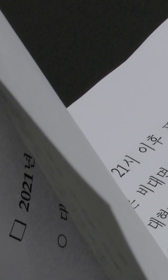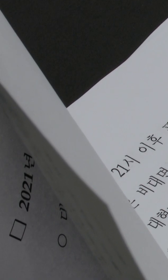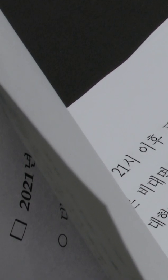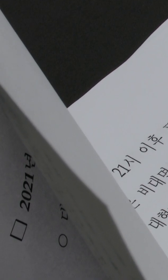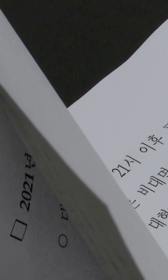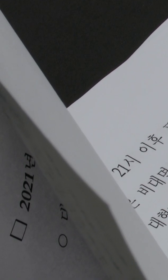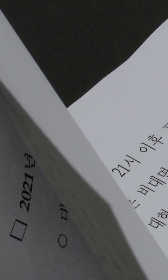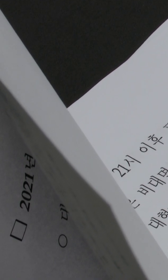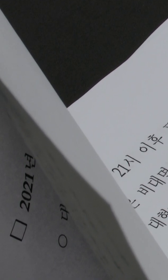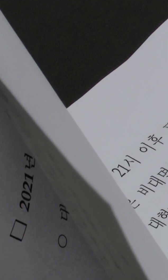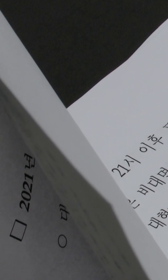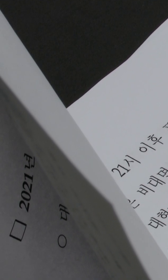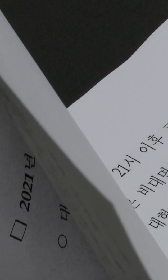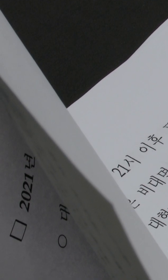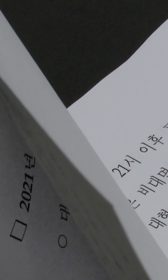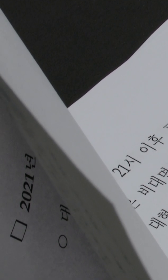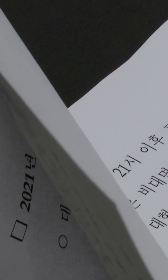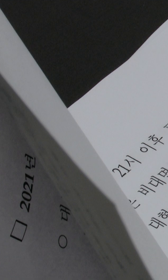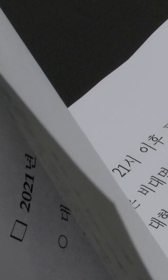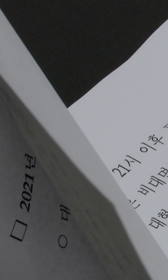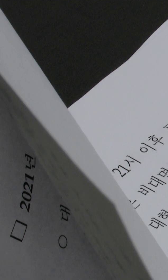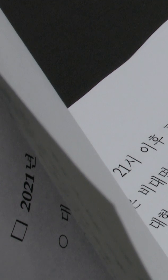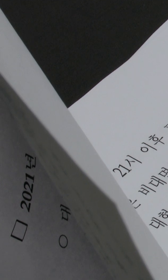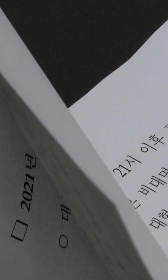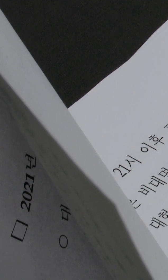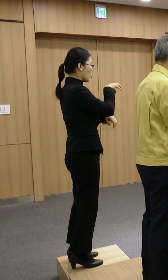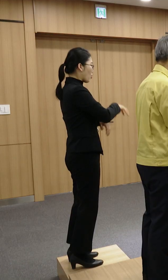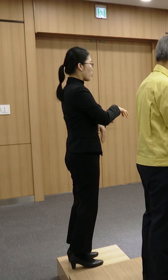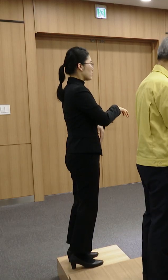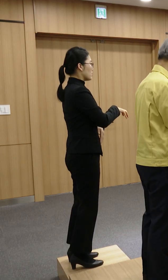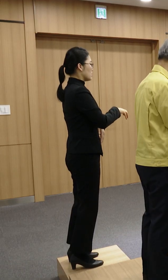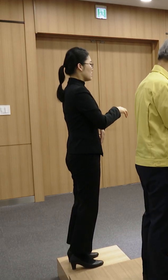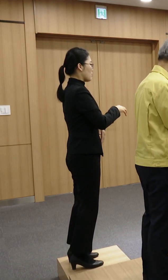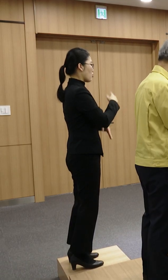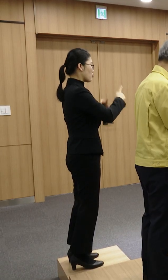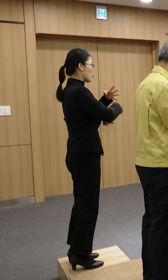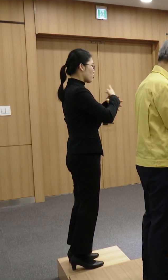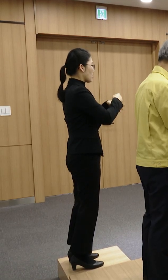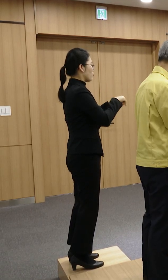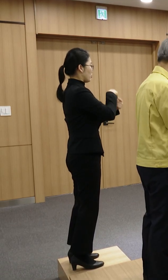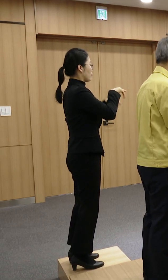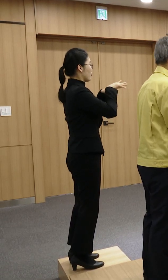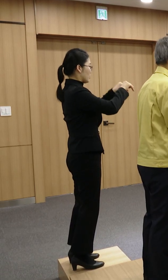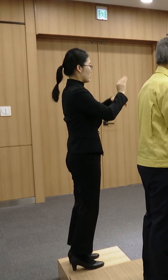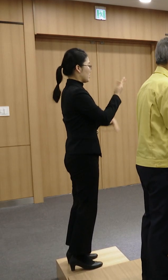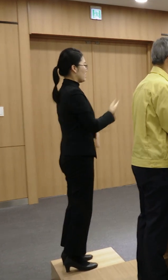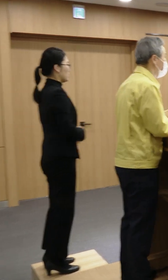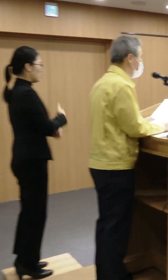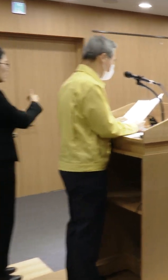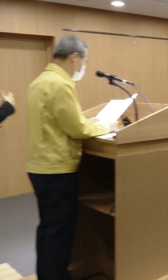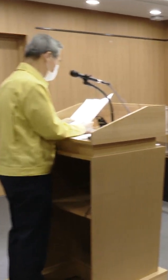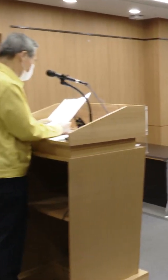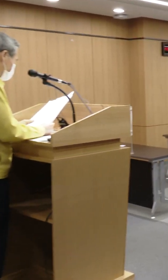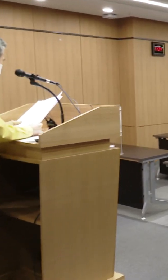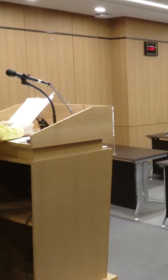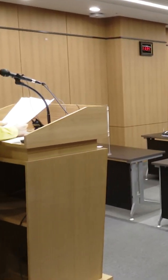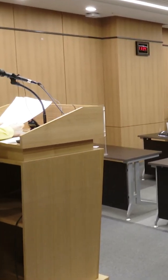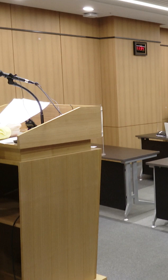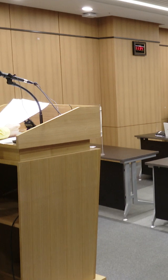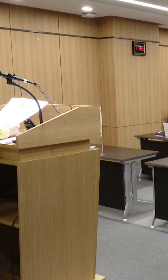카페에서는 영업시간 전체 포장 배달만 허용, 식당으로 중단 중입니다. 대구시는 지역 상황을